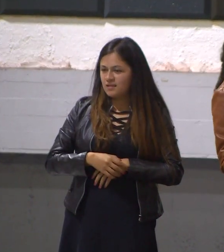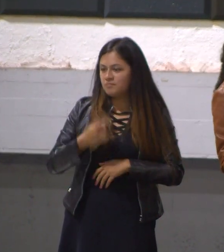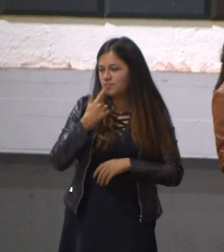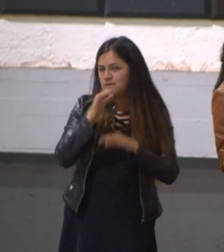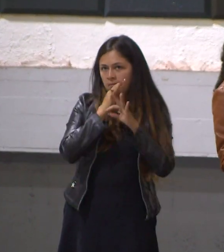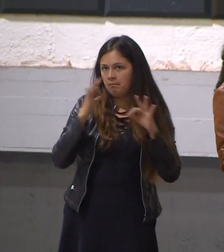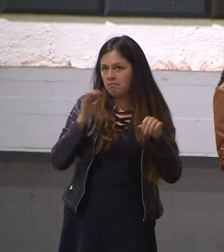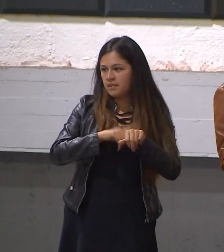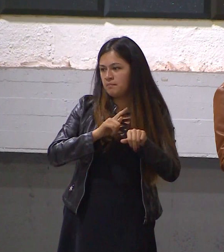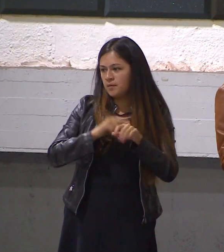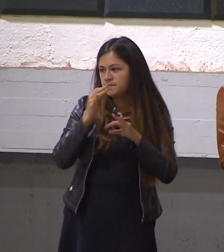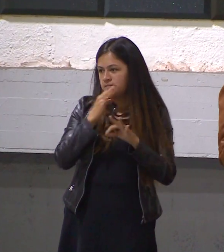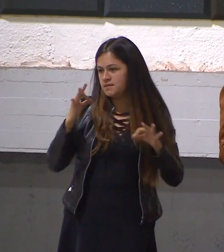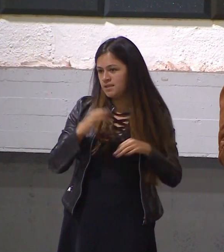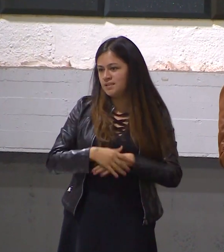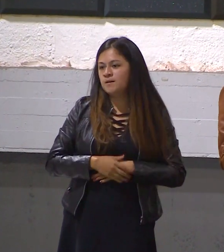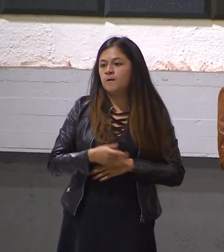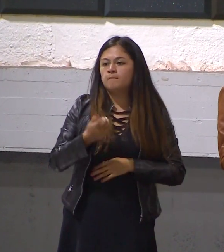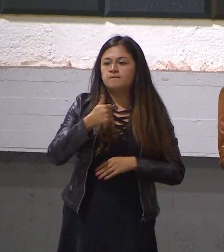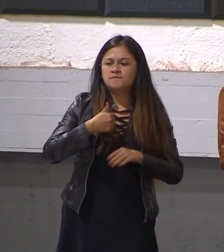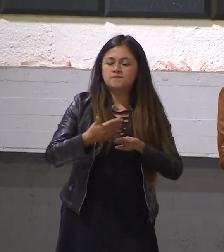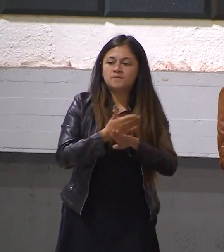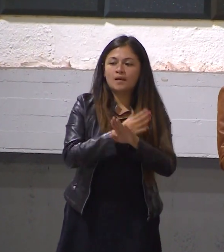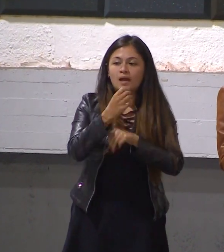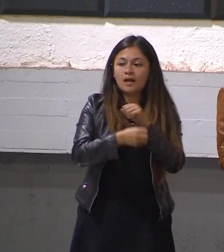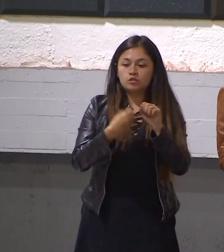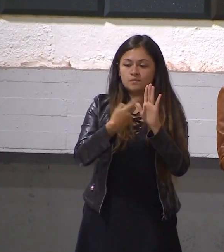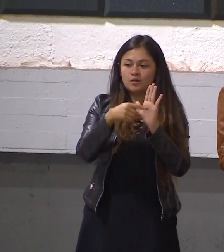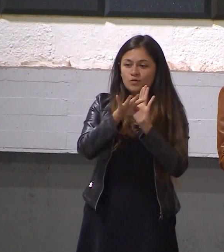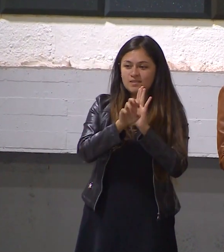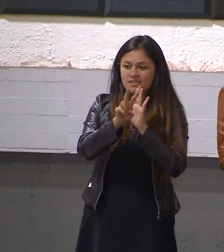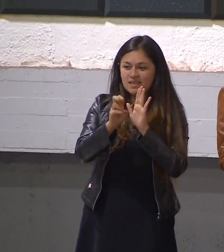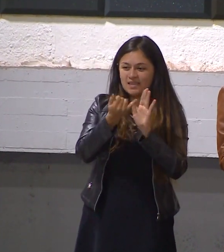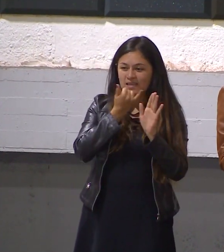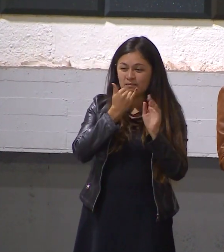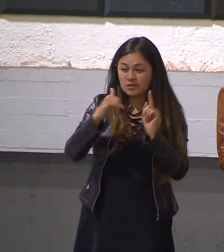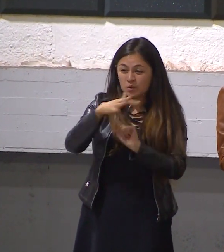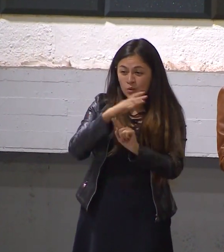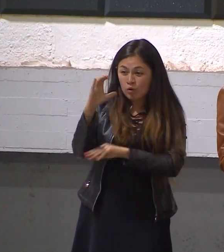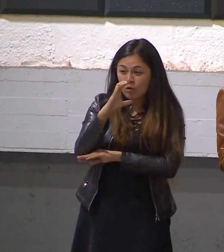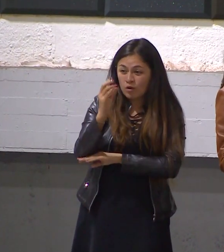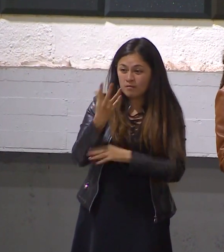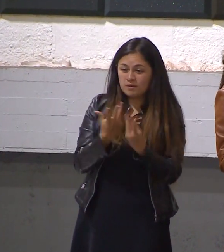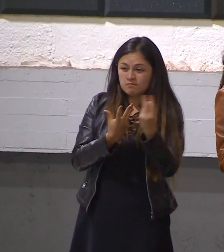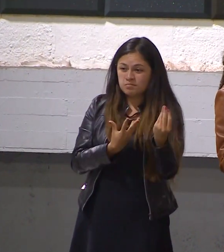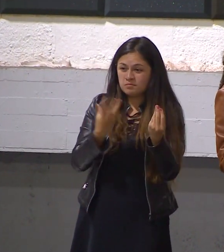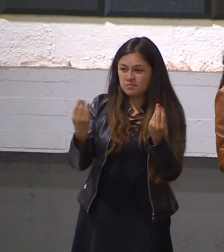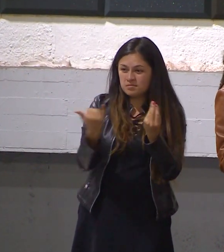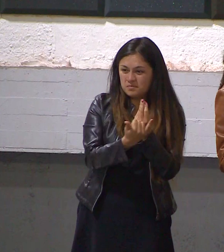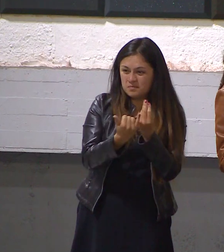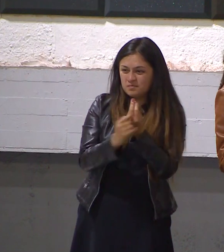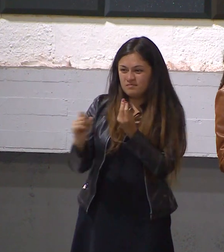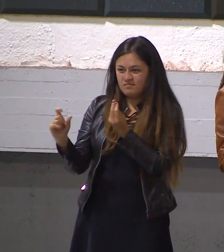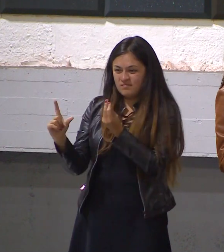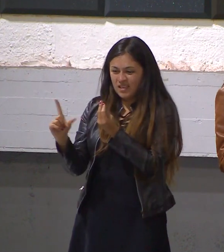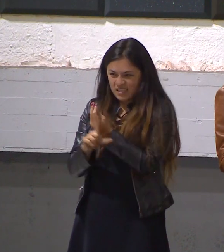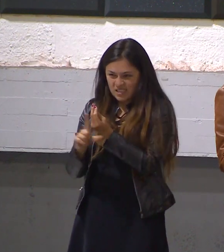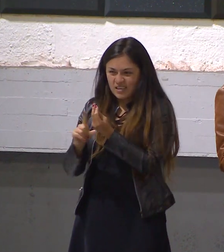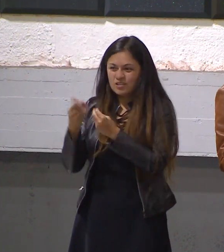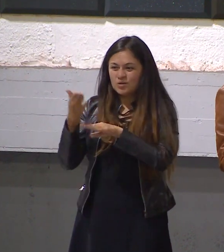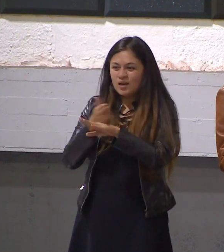problemas sociales fuertes violencia bipartidista un mundo en el que se estaba presentando también situaciones